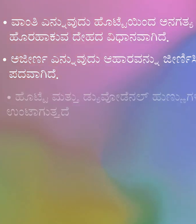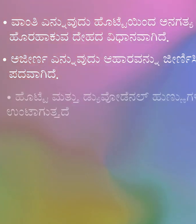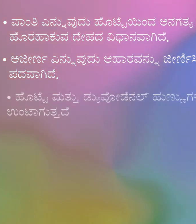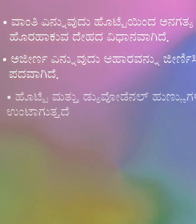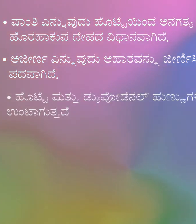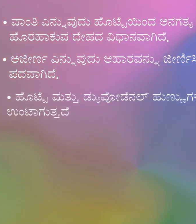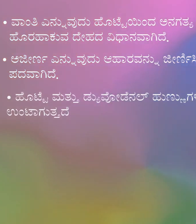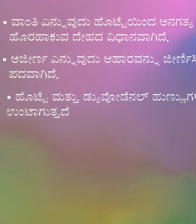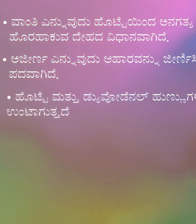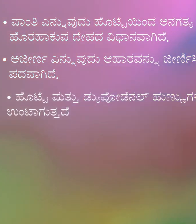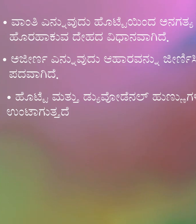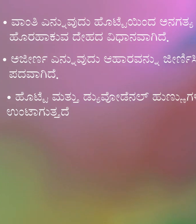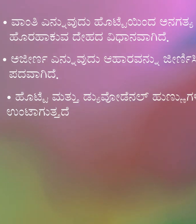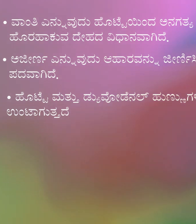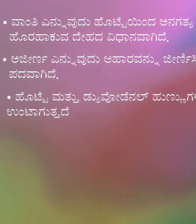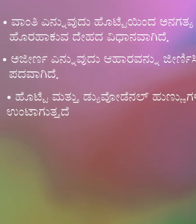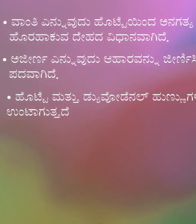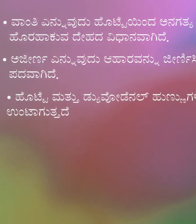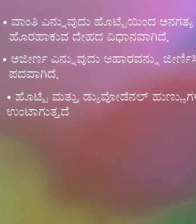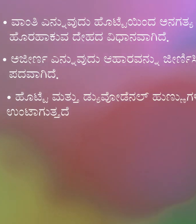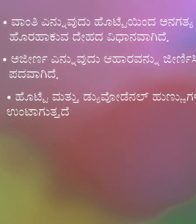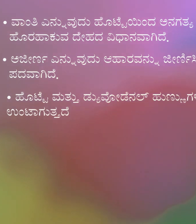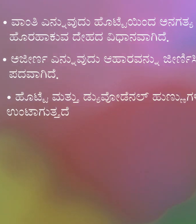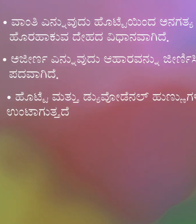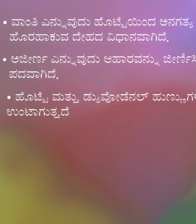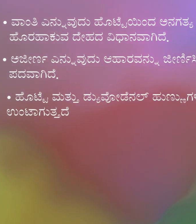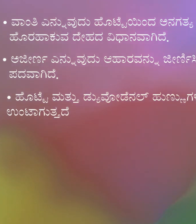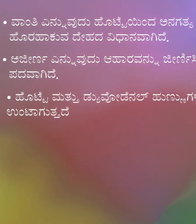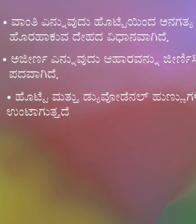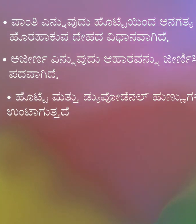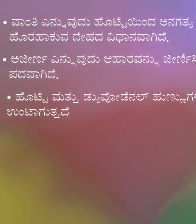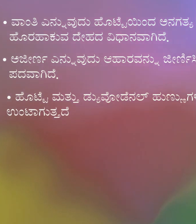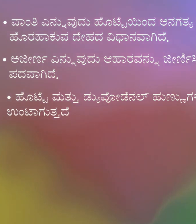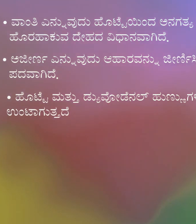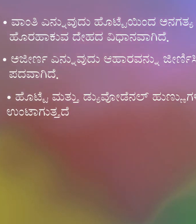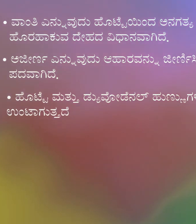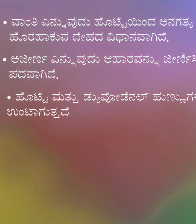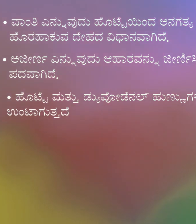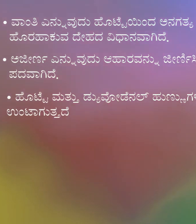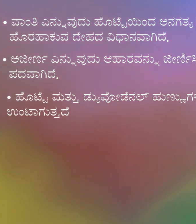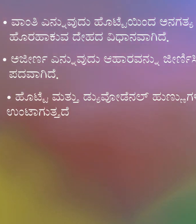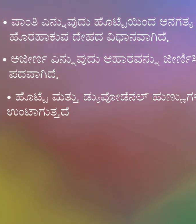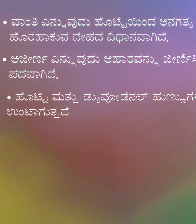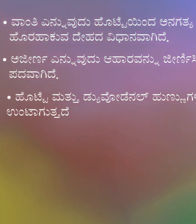ಹೊಟ್ಟೆ ಮತ್ತು ಡ್ಯುವೋಡೆನಲ್ ಹಣ್ಣುಗಳಿಂದ ಅಜೀರ್ಣದ ಹೆಚ್ಚು ಗಂಭೀರ ರೂಪ ಉಂಟಾಗುತ್ತದೆ.